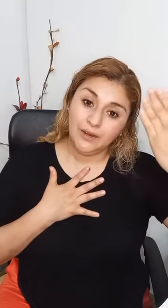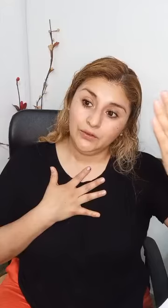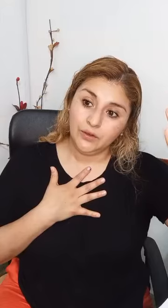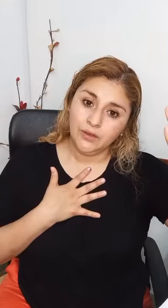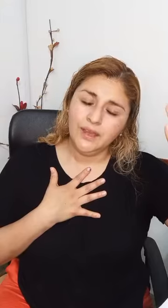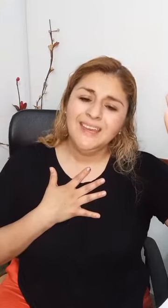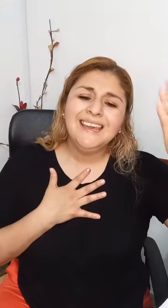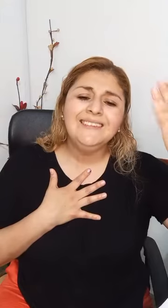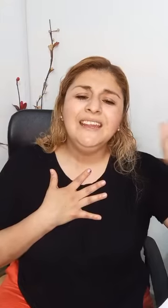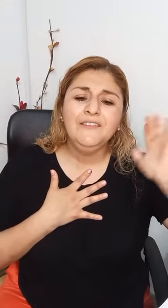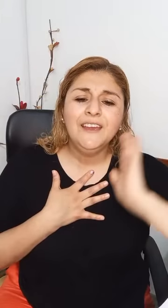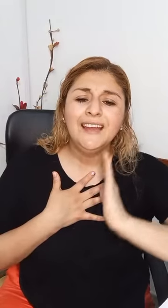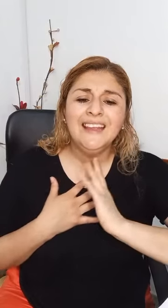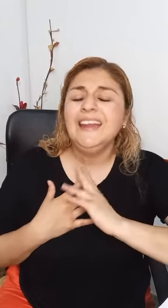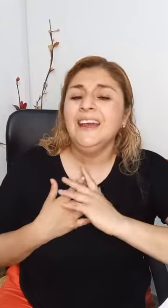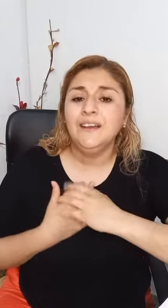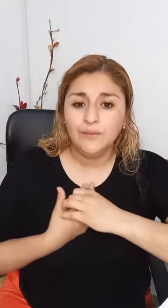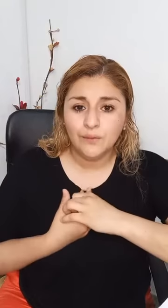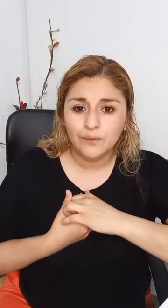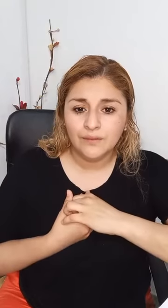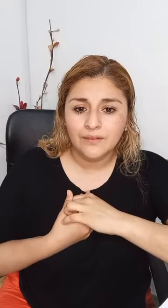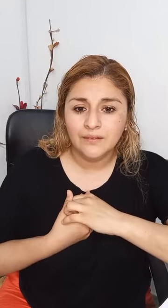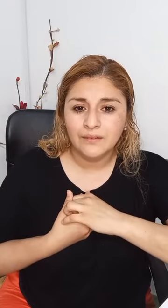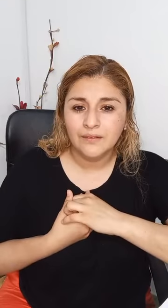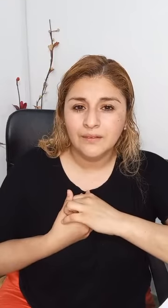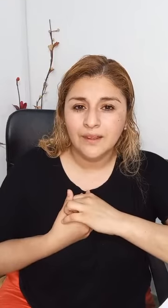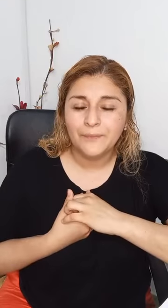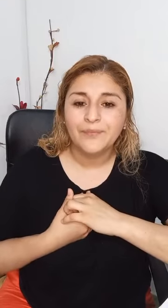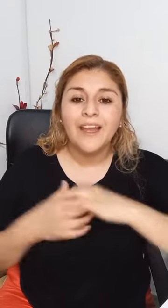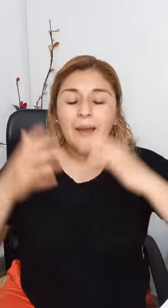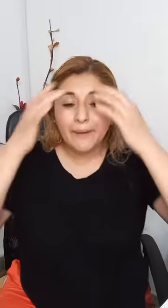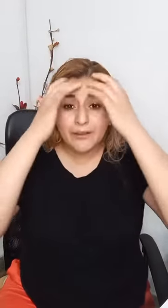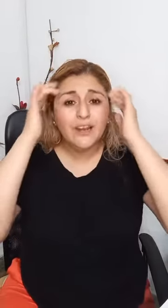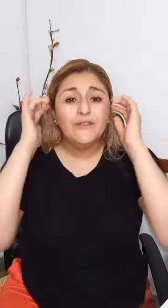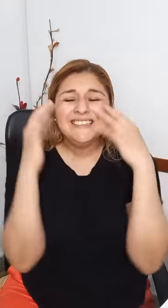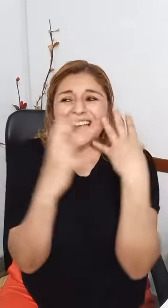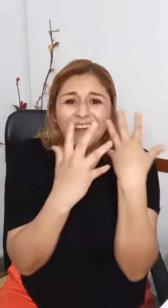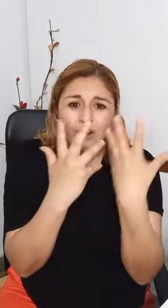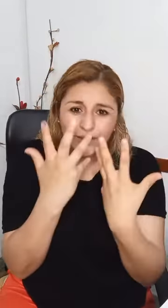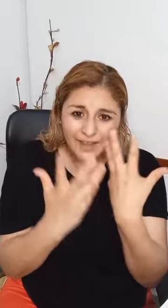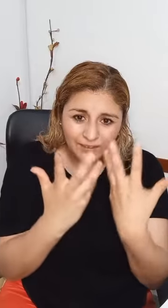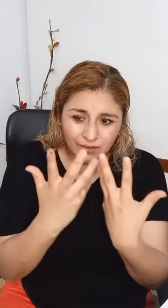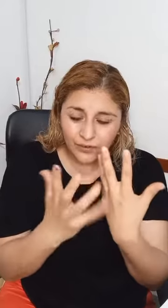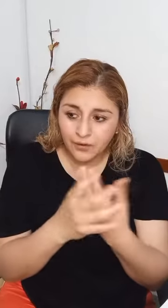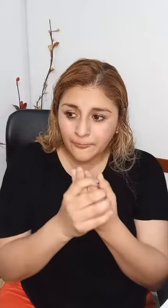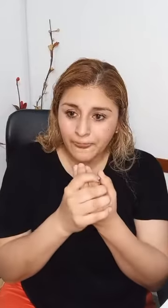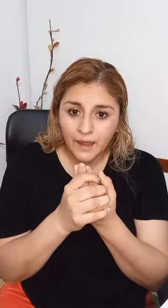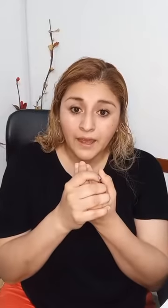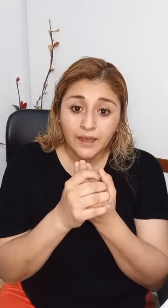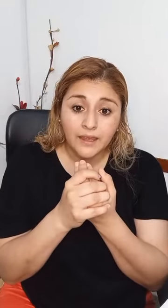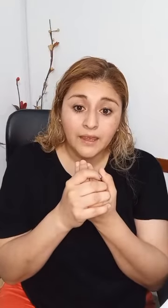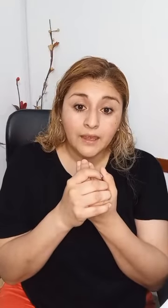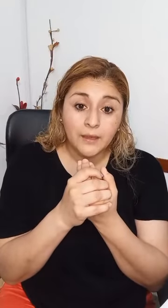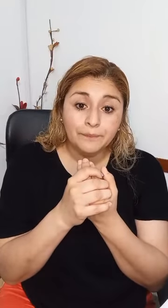Jesús en el otro. ¿Y qué significa tener a Jesús? Perdón que lo vaya desglosando, ¿no?